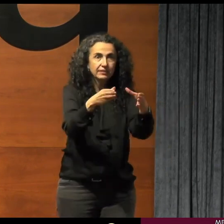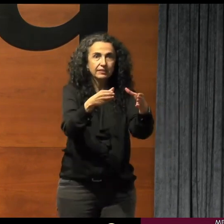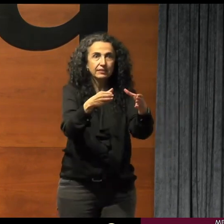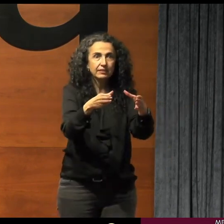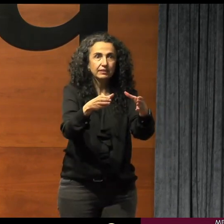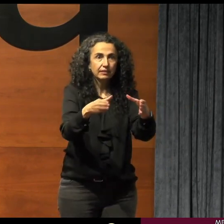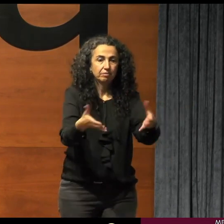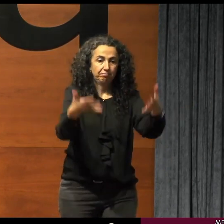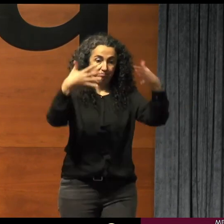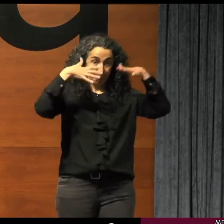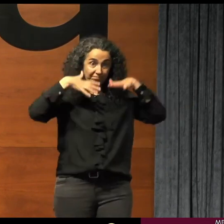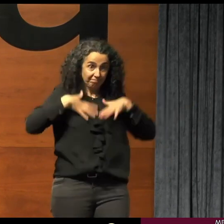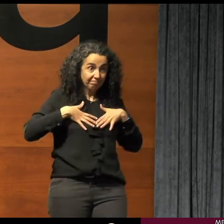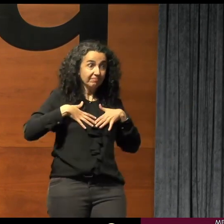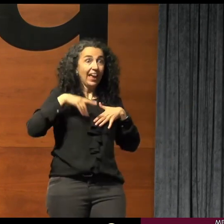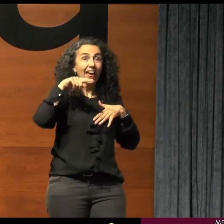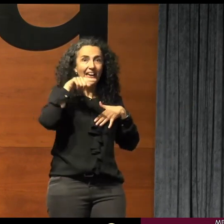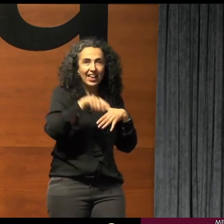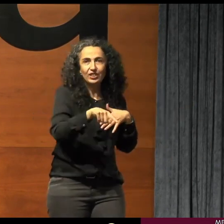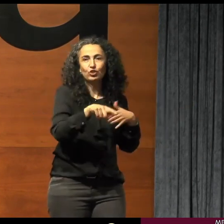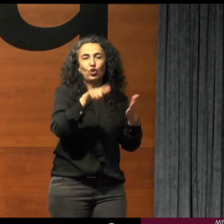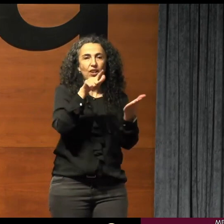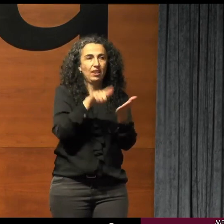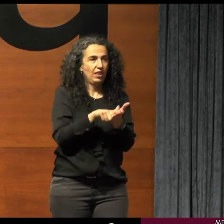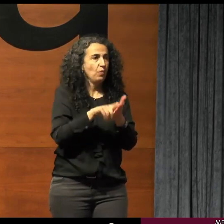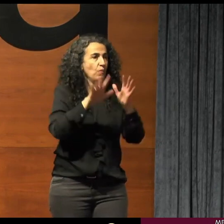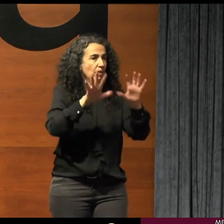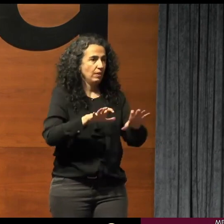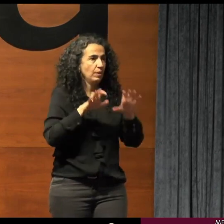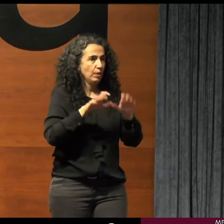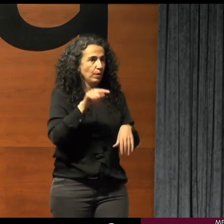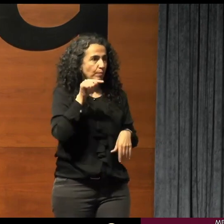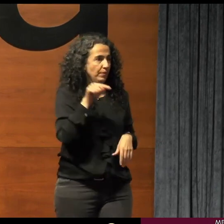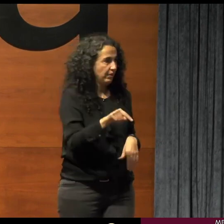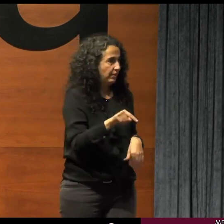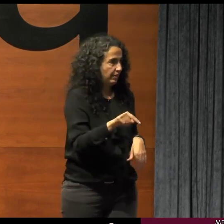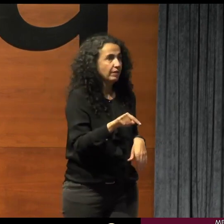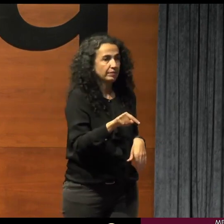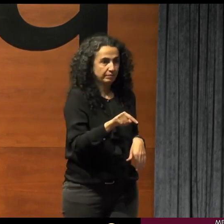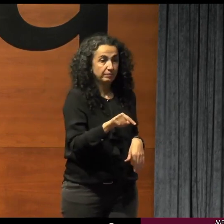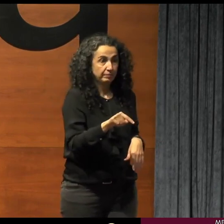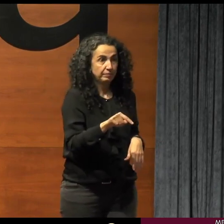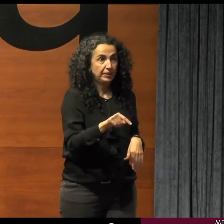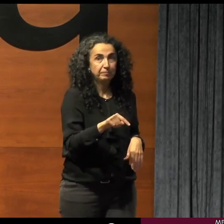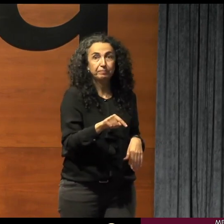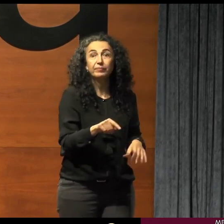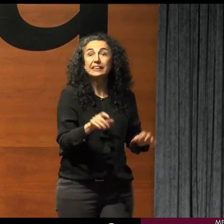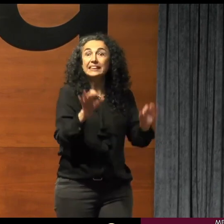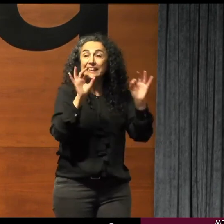Todo eso también conforma la lengua y también se aprende con la